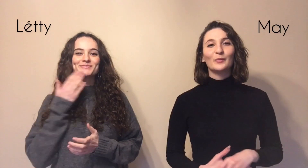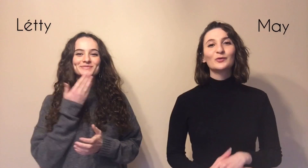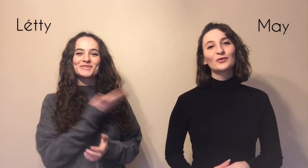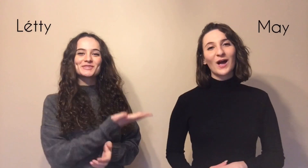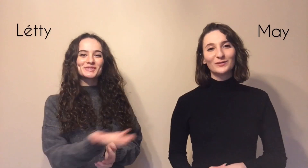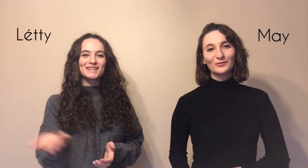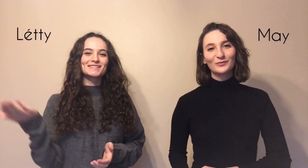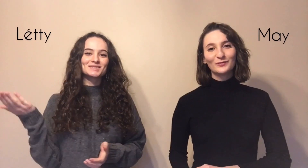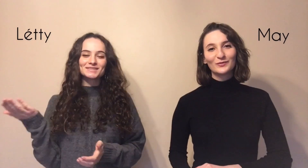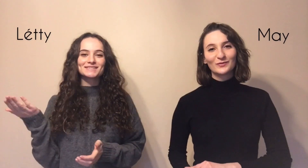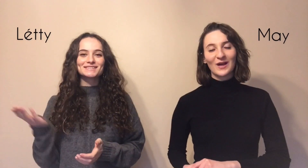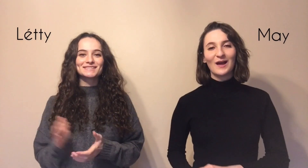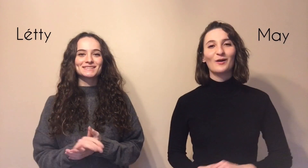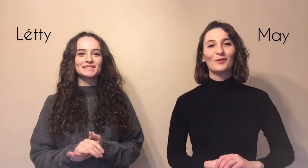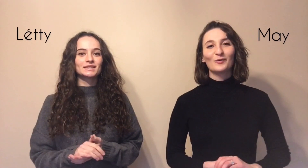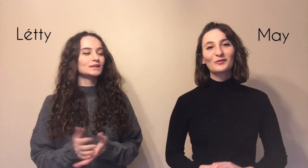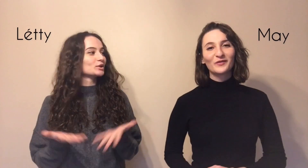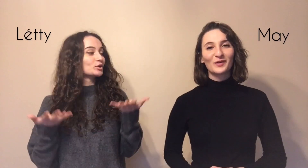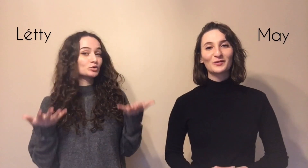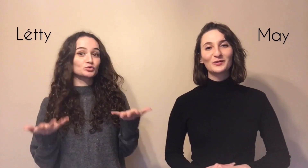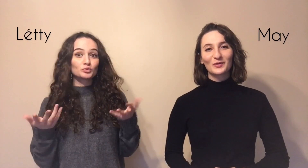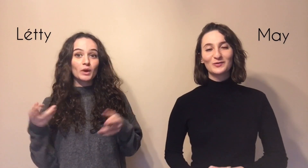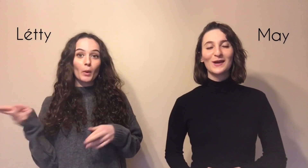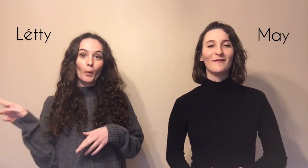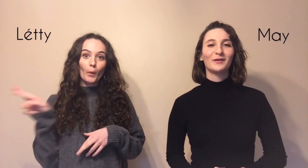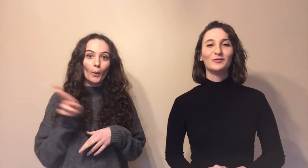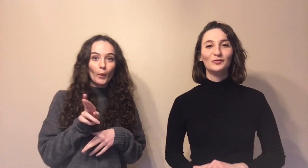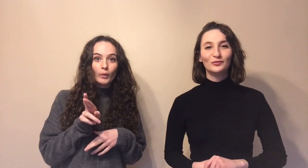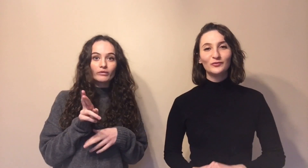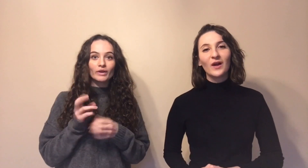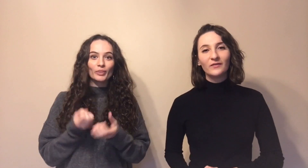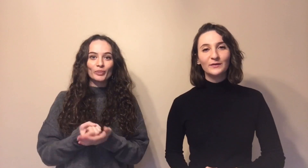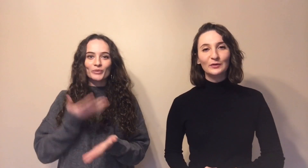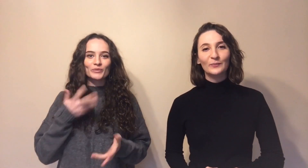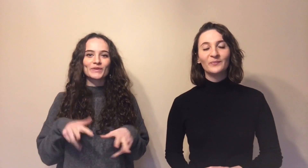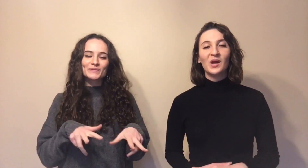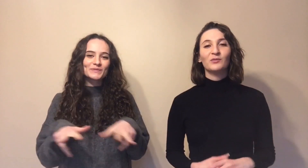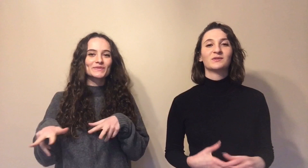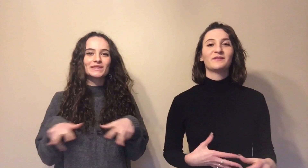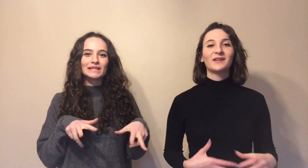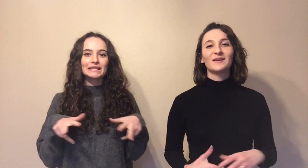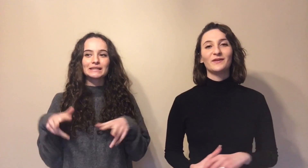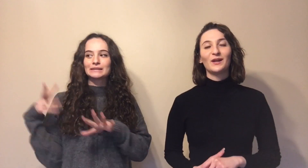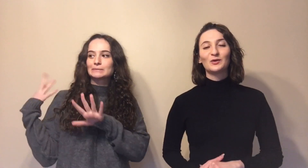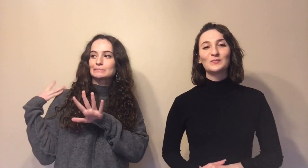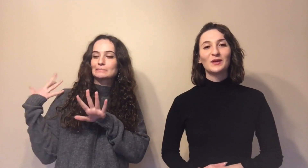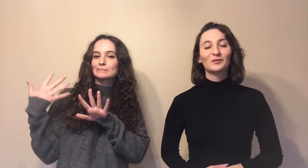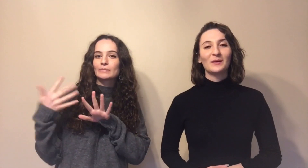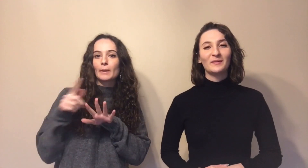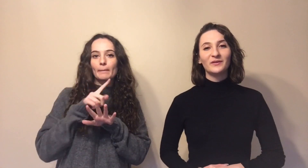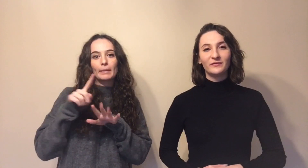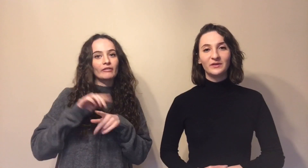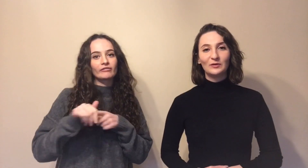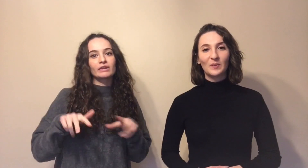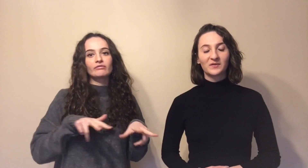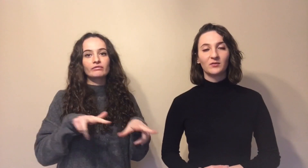Bonjour à tous. Alors on revient aujourd'hui avec une nouvelle vidéo. Donc c'est vrai que ça fait quelques semaines qu'on n'a pas fait de vidéo parce qu'on